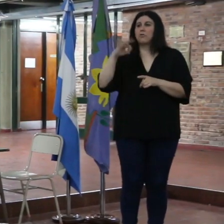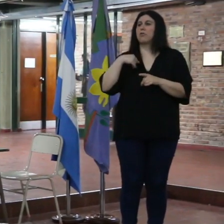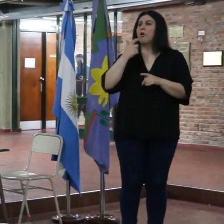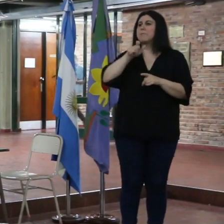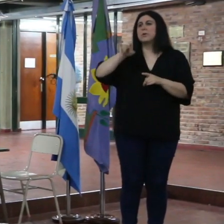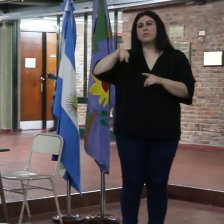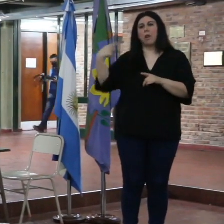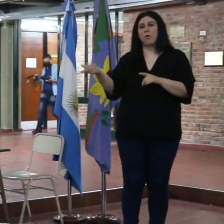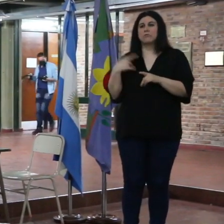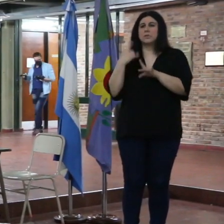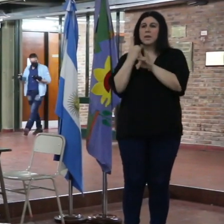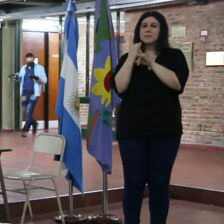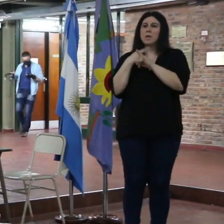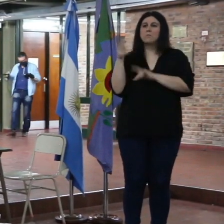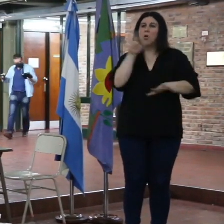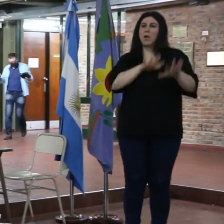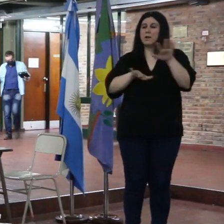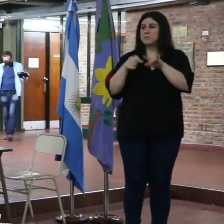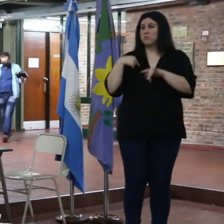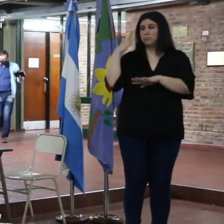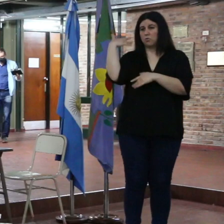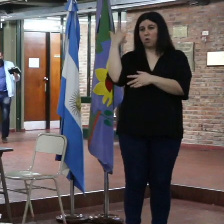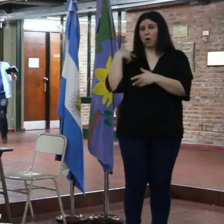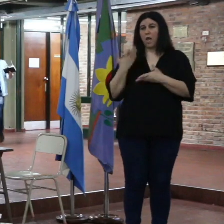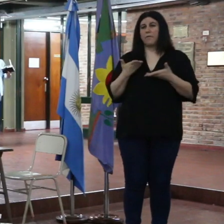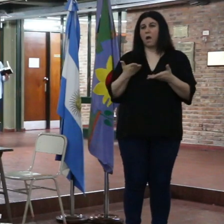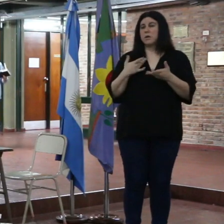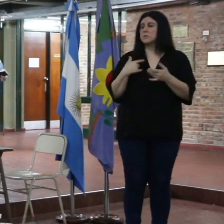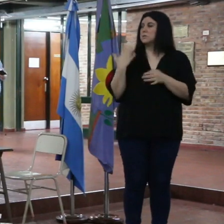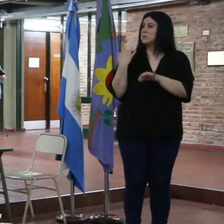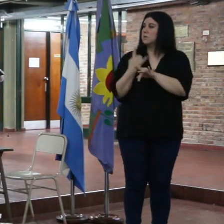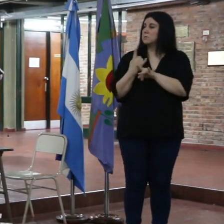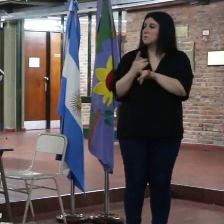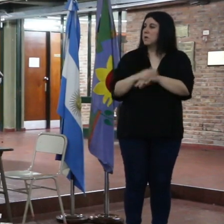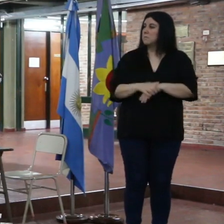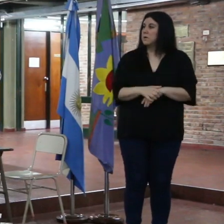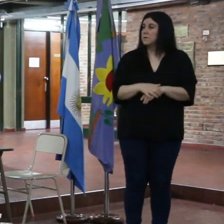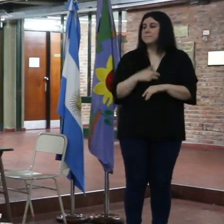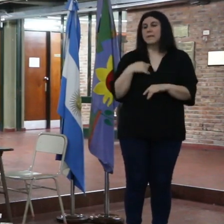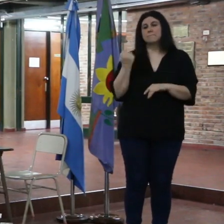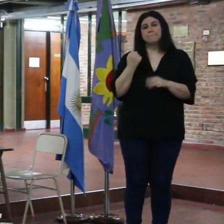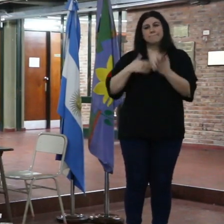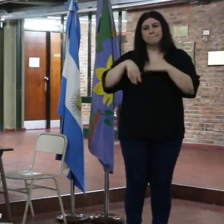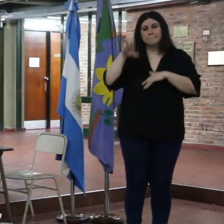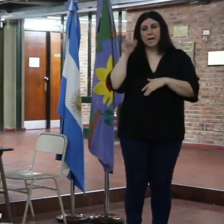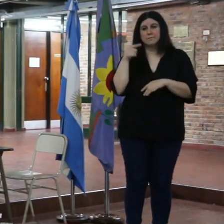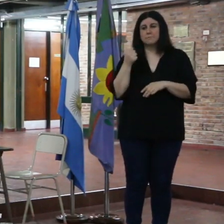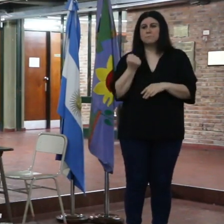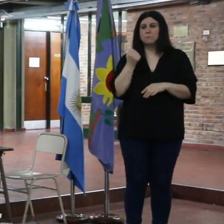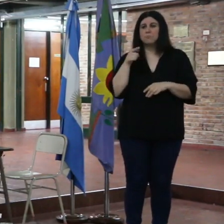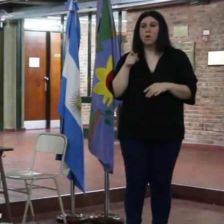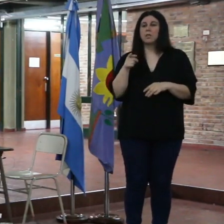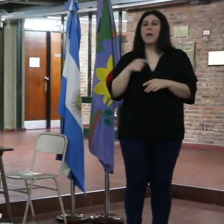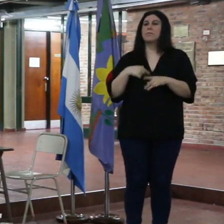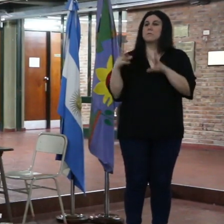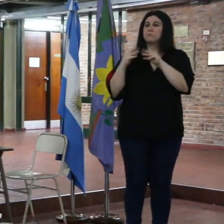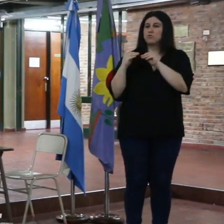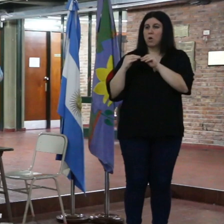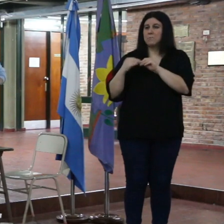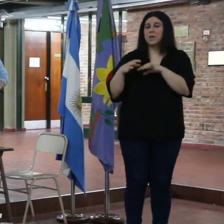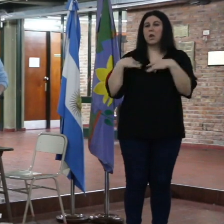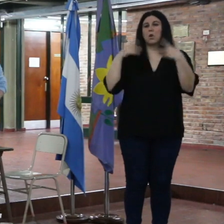toda la organización de esto, y por supuesto la indispensable presencia de nuestra